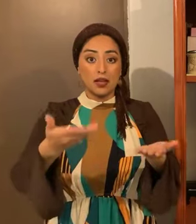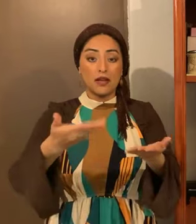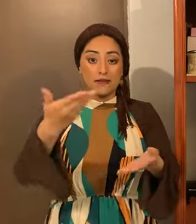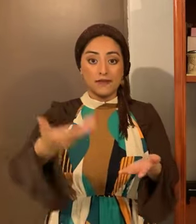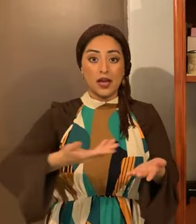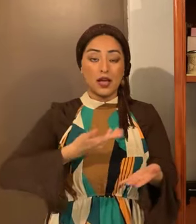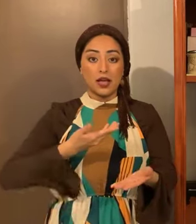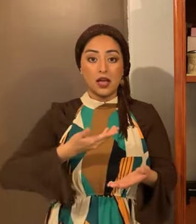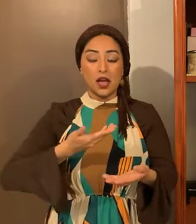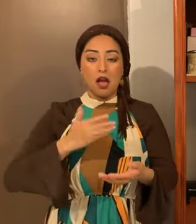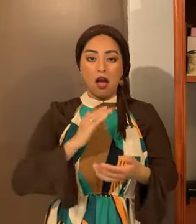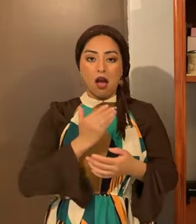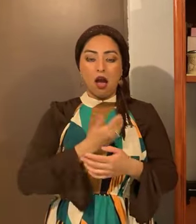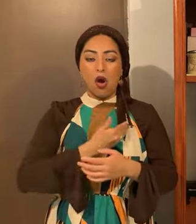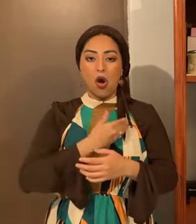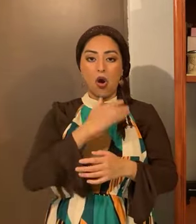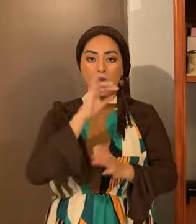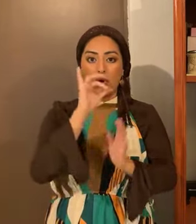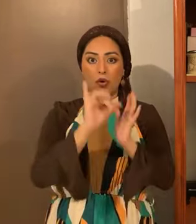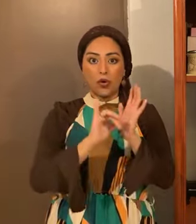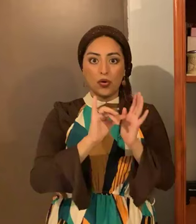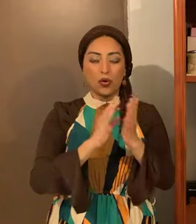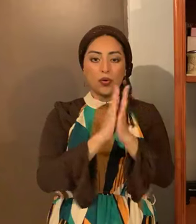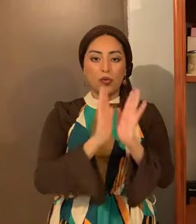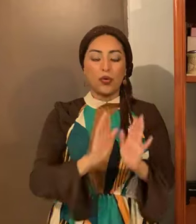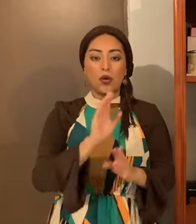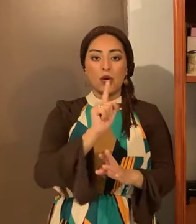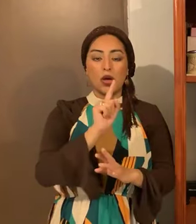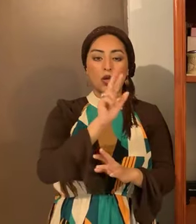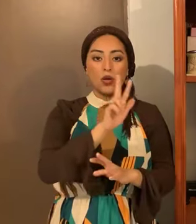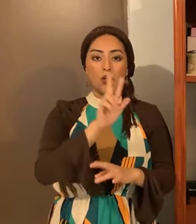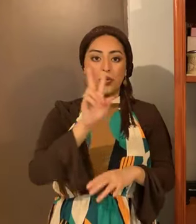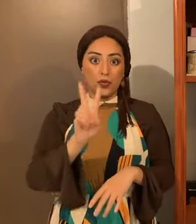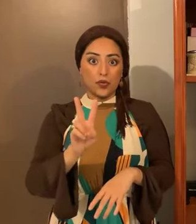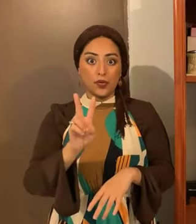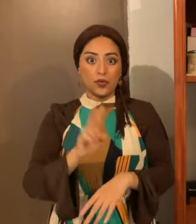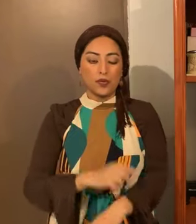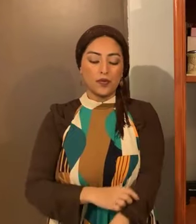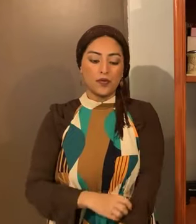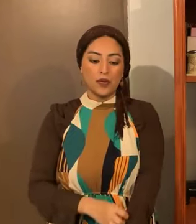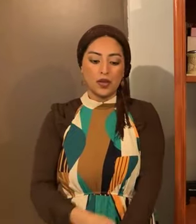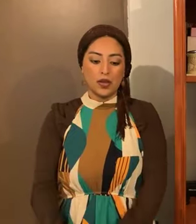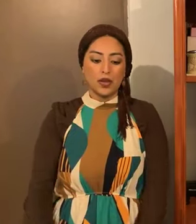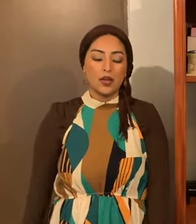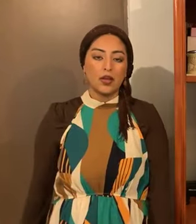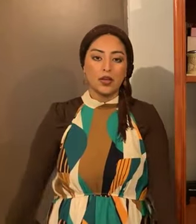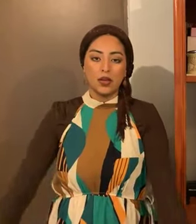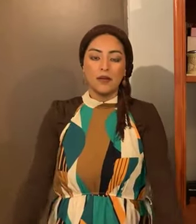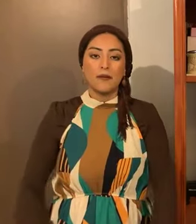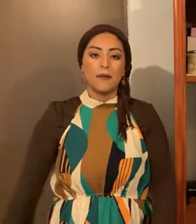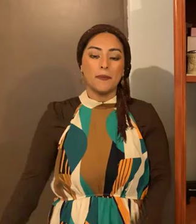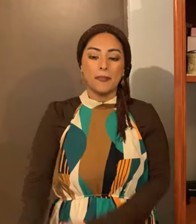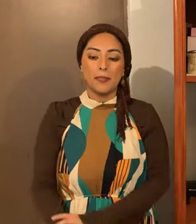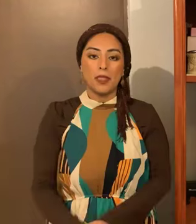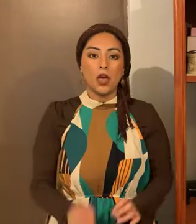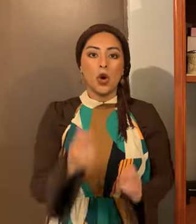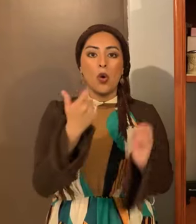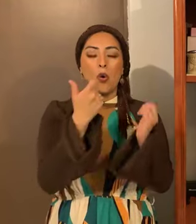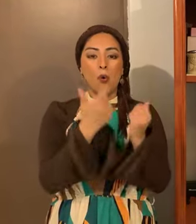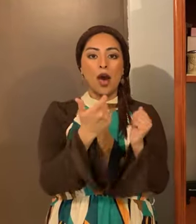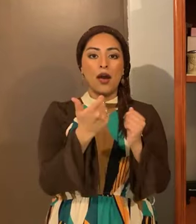en el canal de YouTube, Shalom 132, este canal que es el oficial de la Keilah Gozo y Paz,